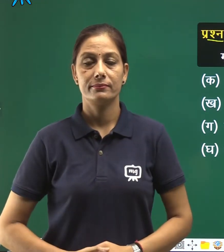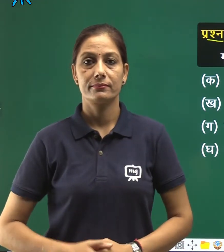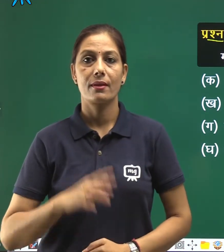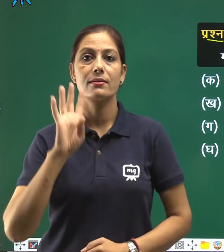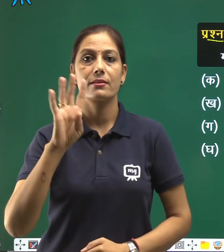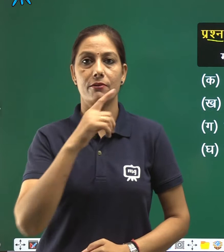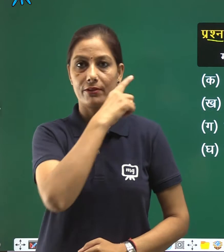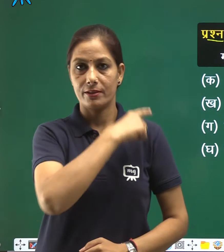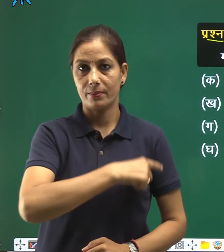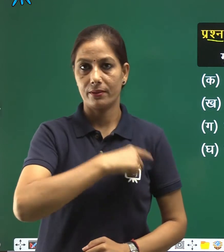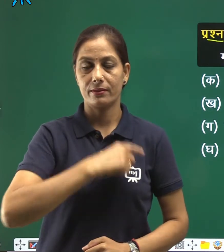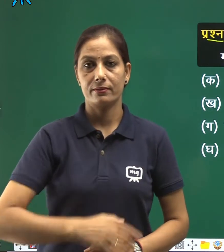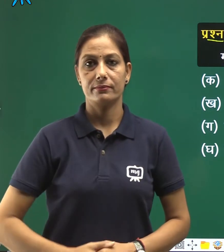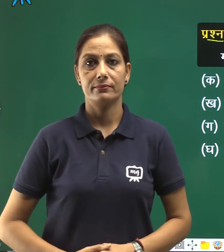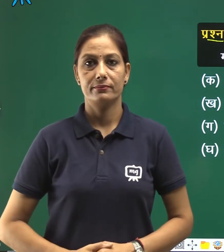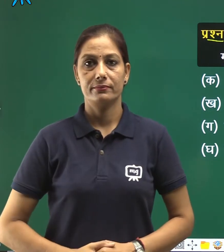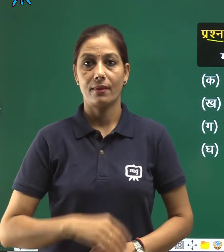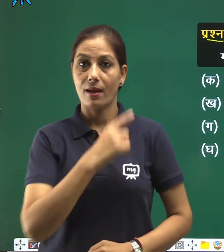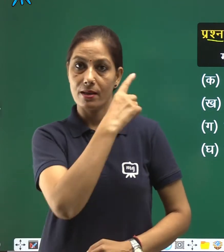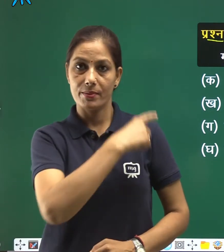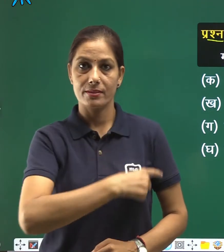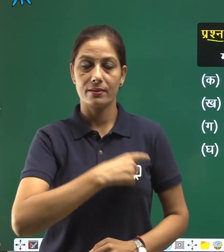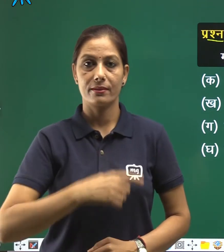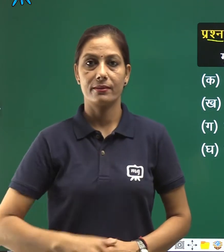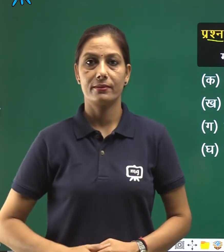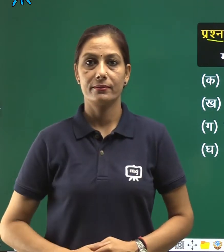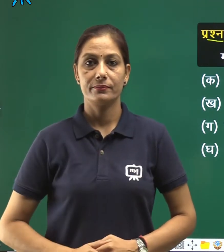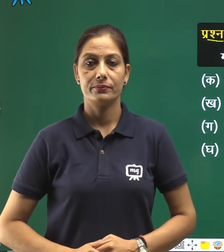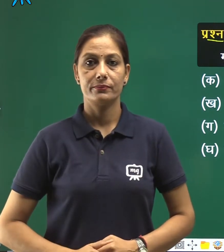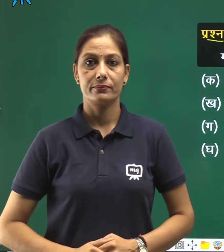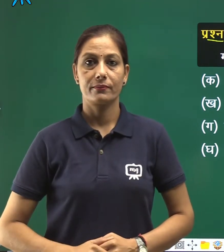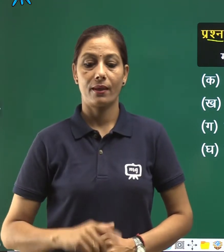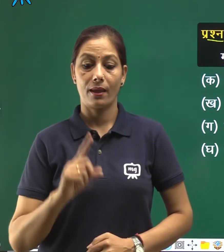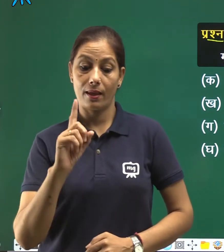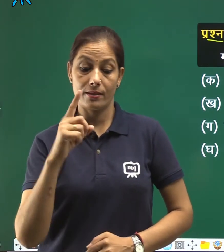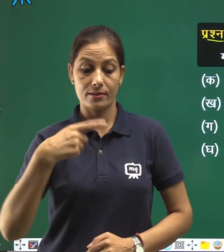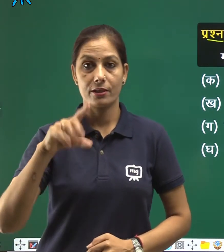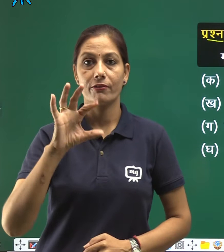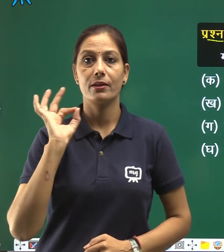4 विकल्प है, जिसमें से एक सही विकल्प